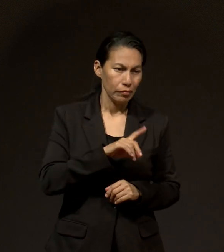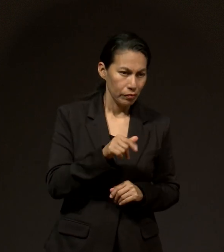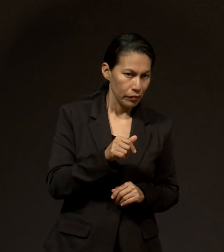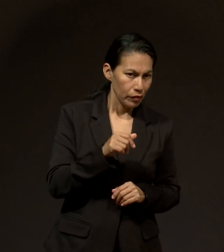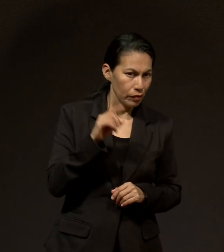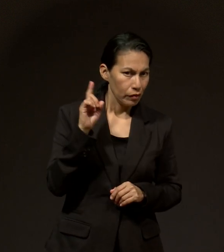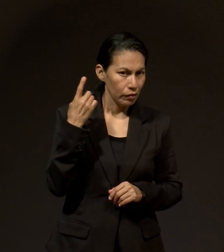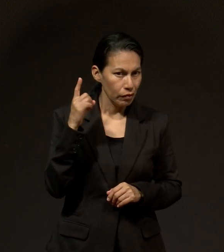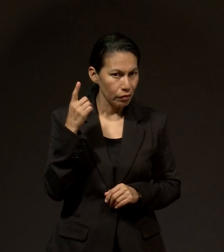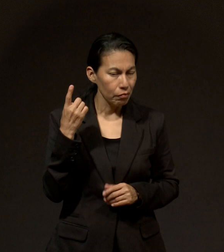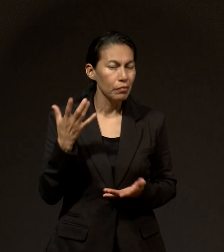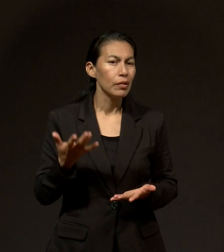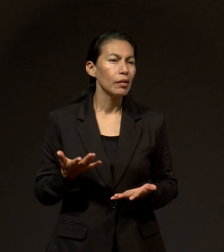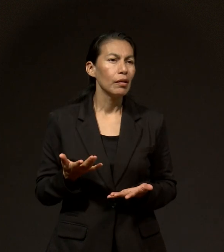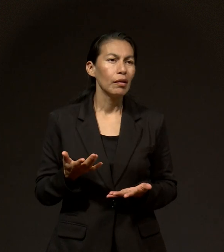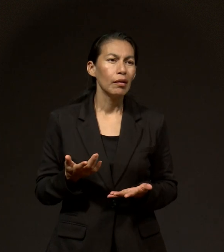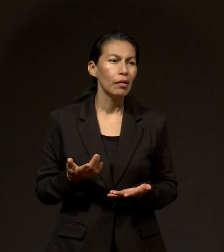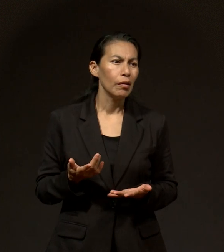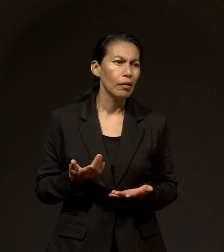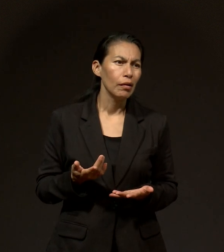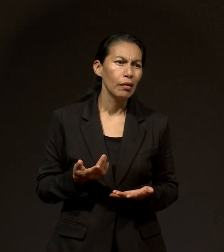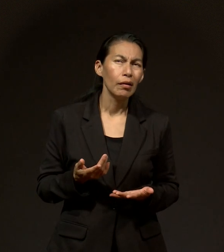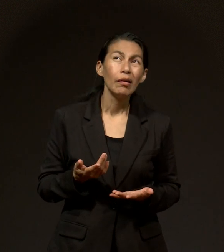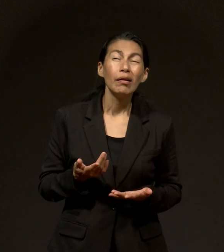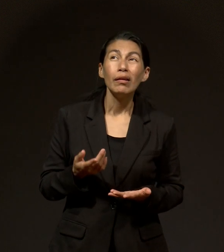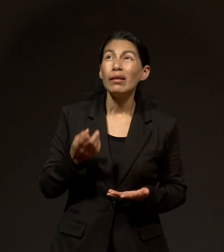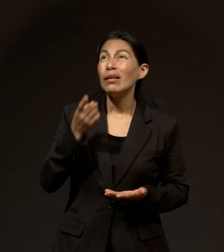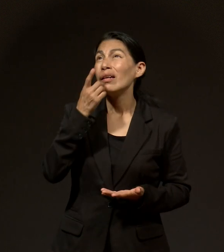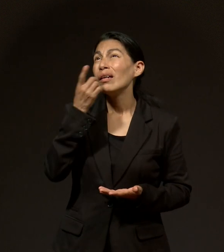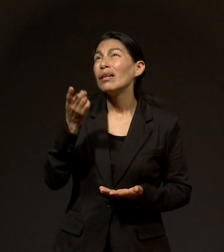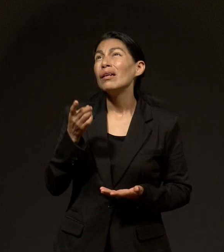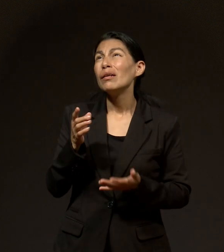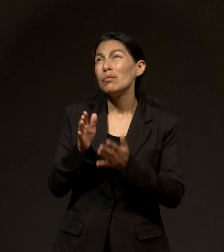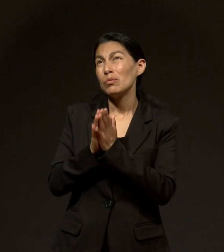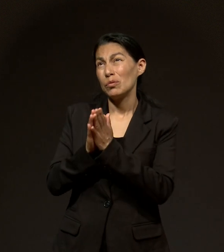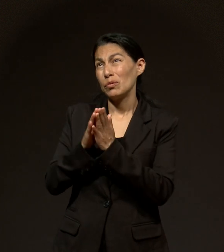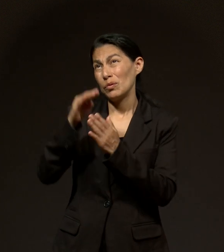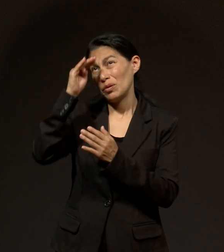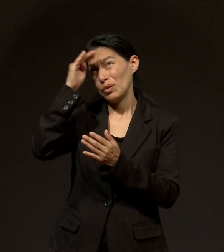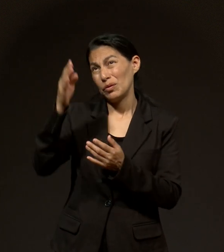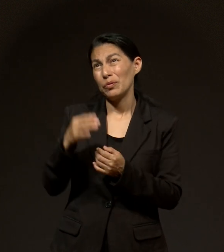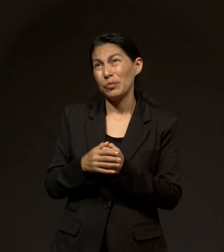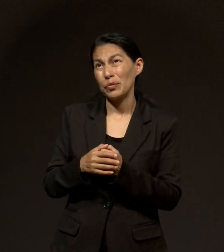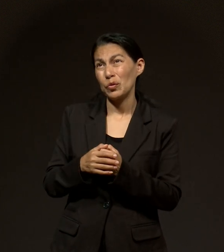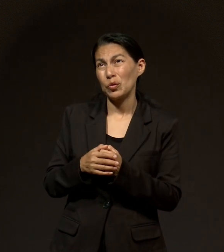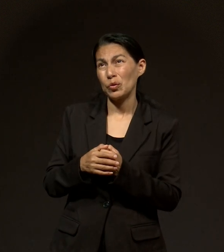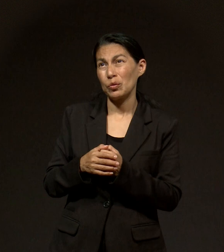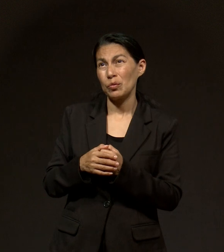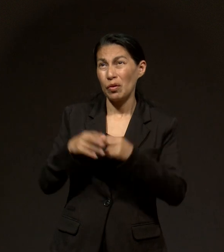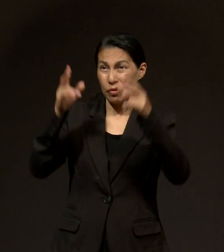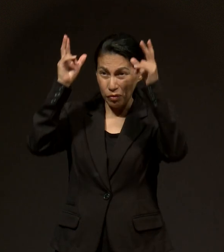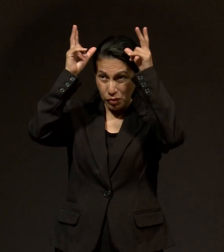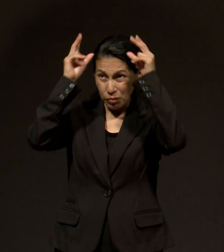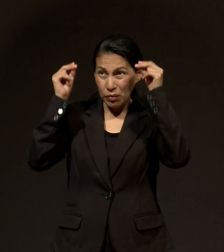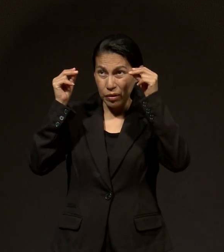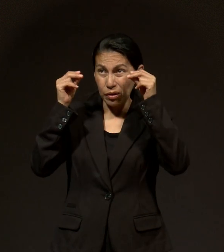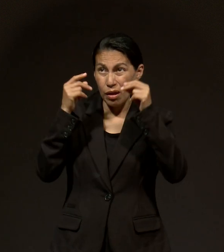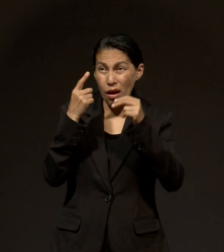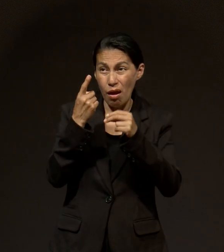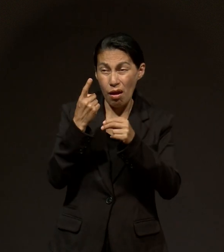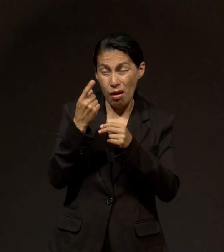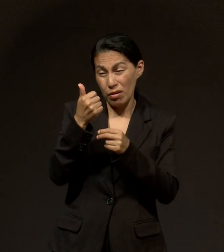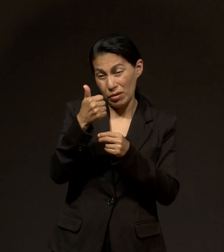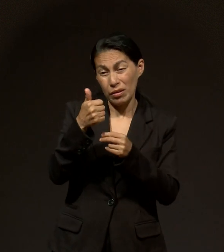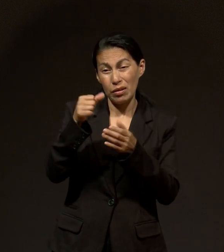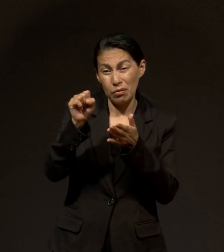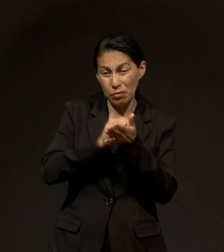Y ya en diciembre, pues, yo dije, señor, aún no estoy muy convencida de estudiar a enfermería. A pesar que acabé